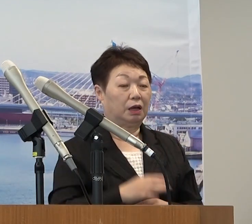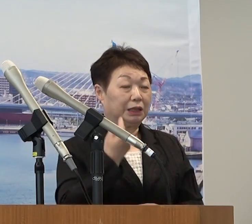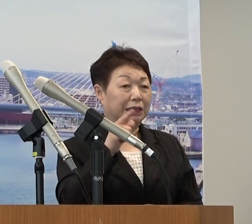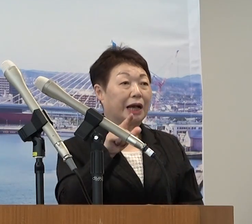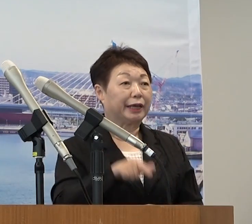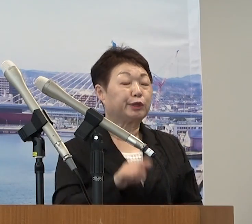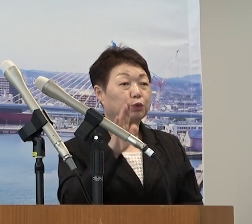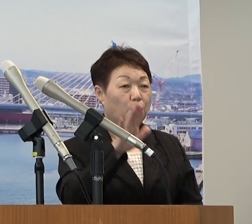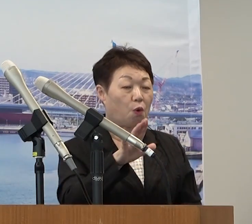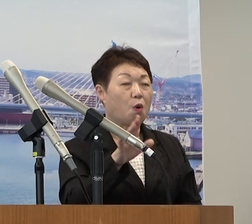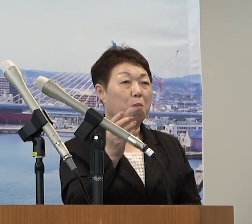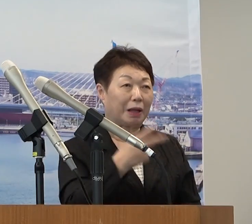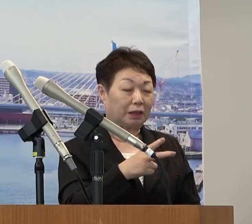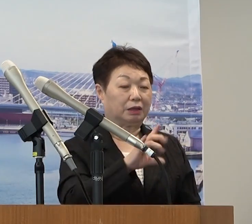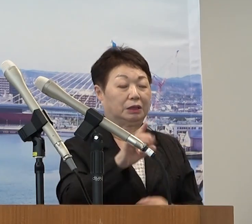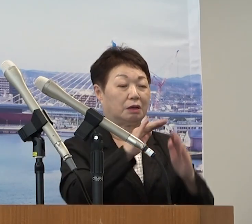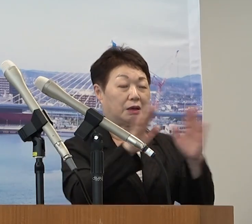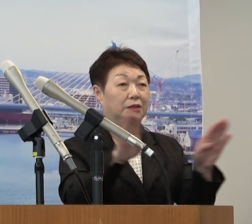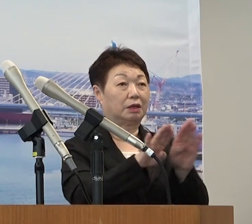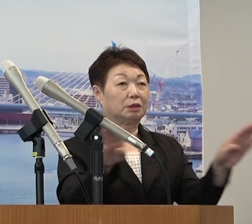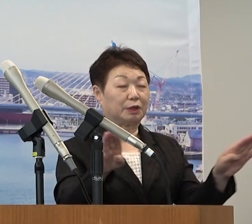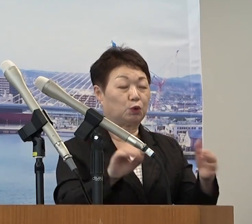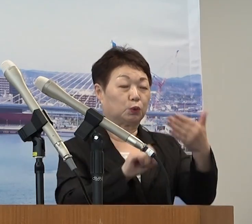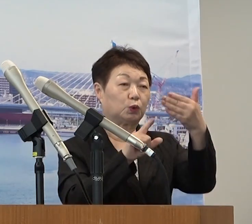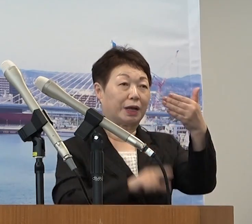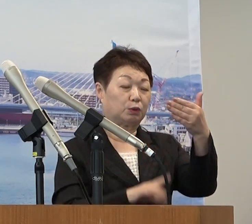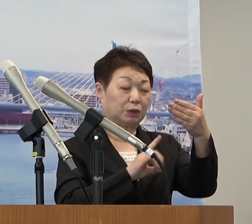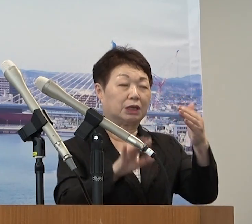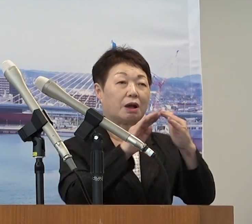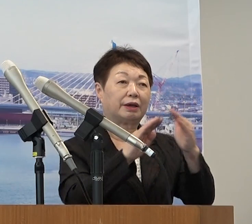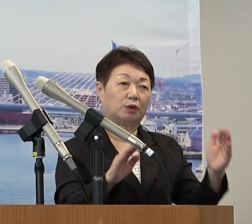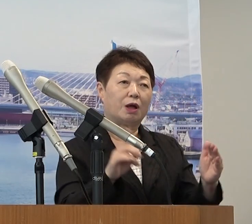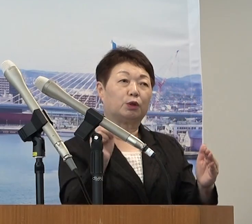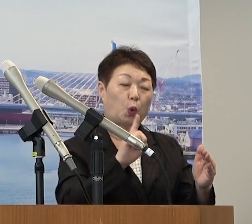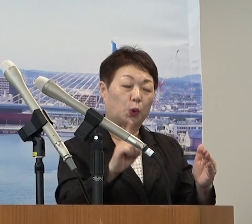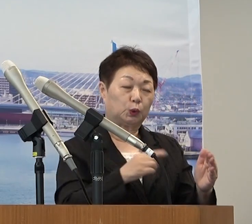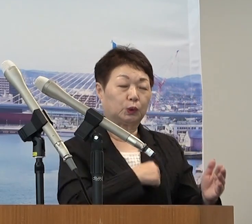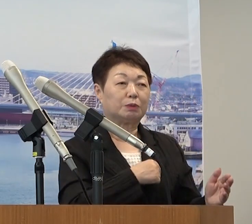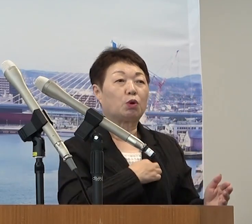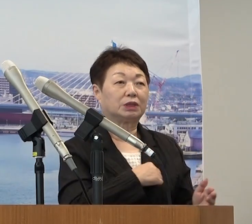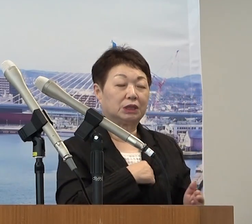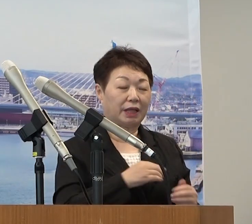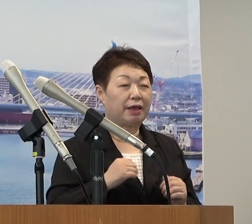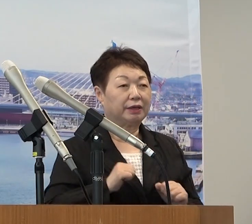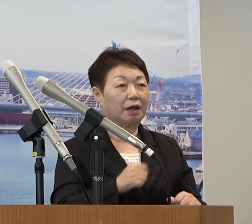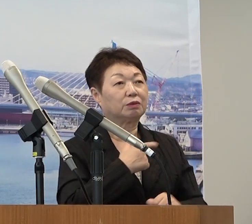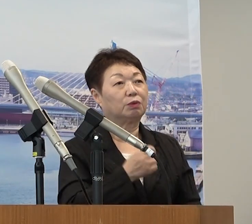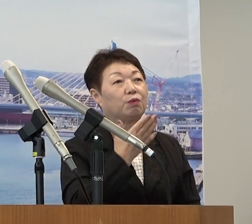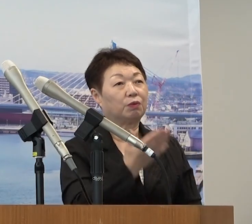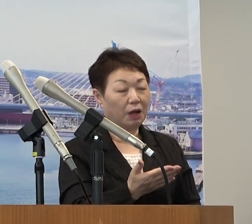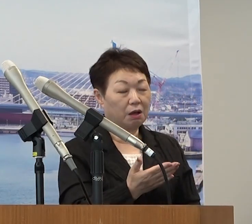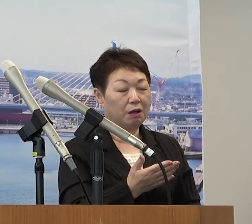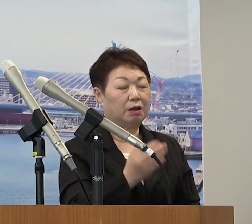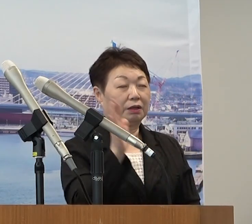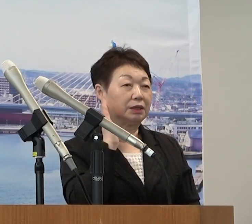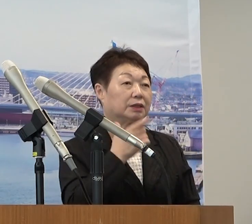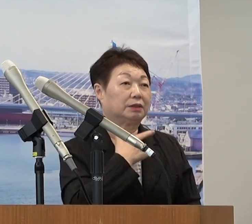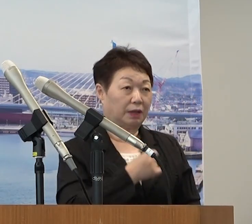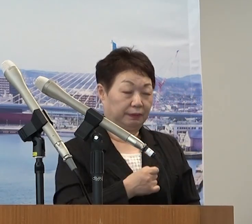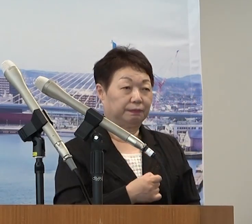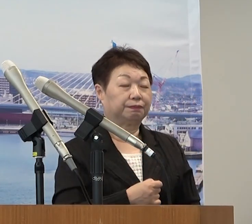後には議会が控えているんですけれども9月議会の方ではどういうふうな姿勢で臨みたいのかちょっとお聞かせいただければと思います。 は